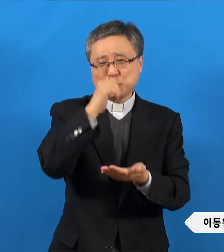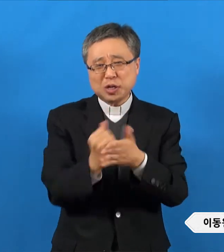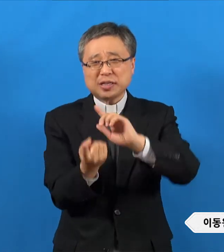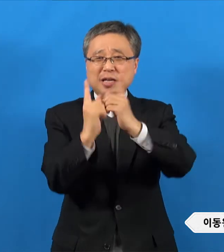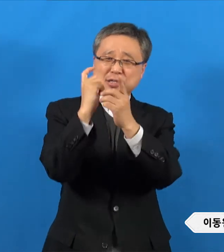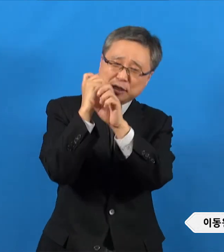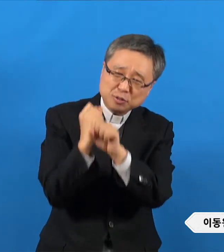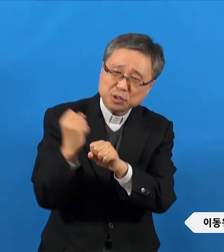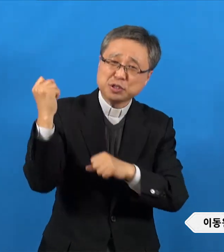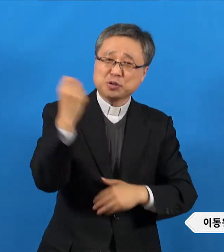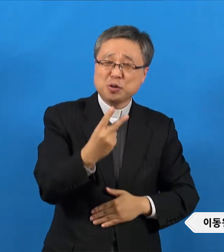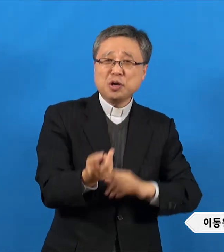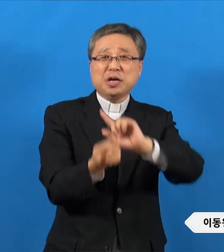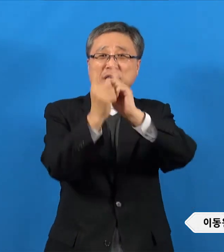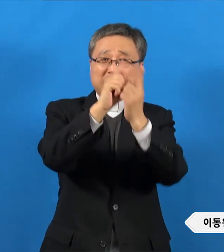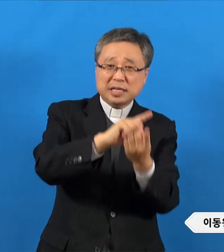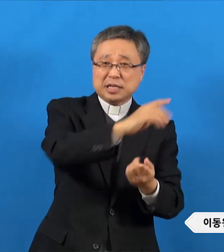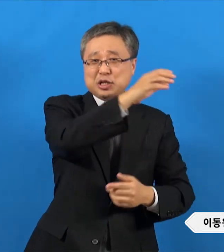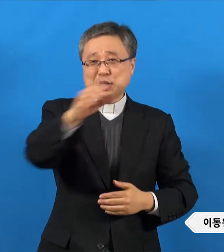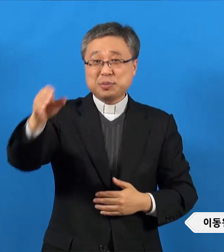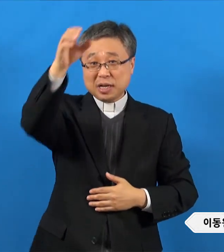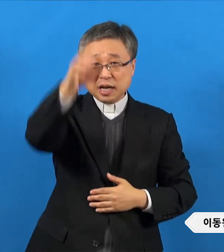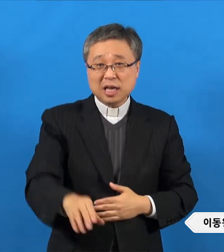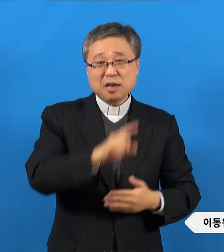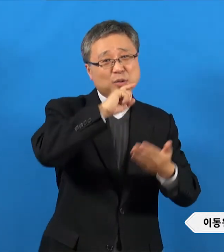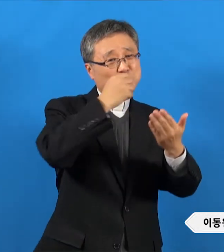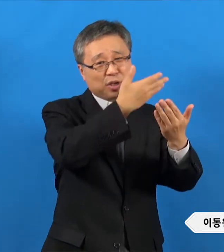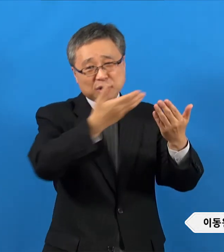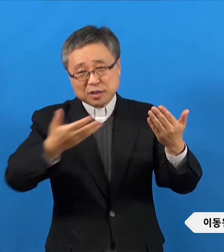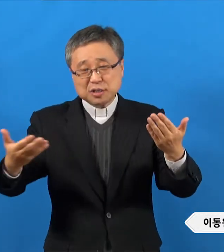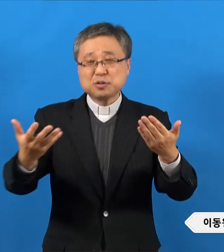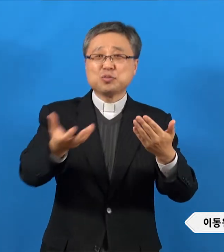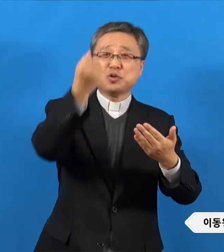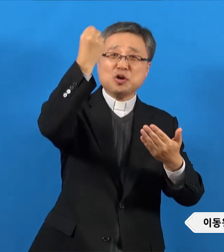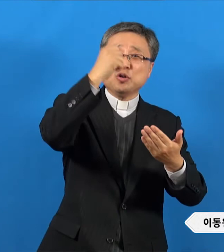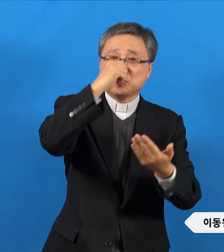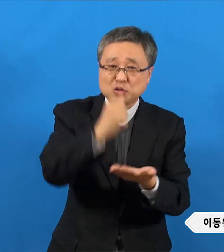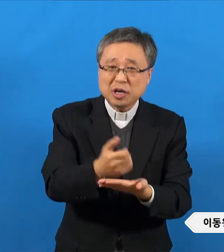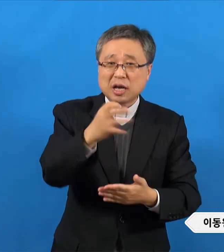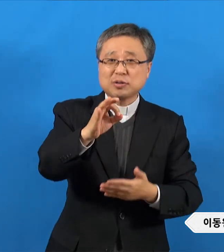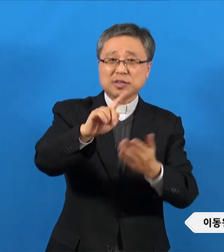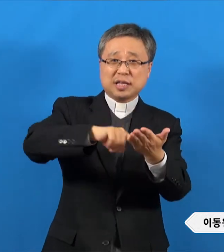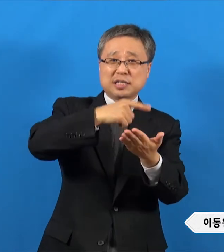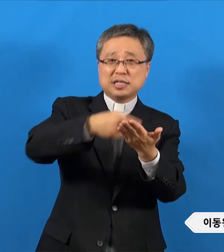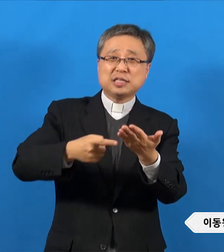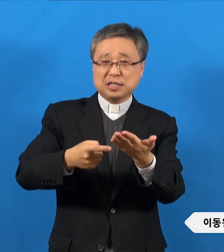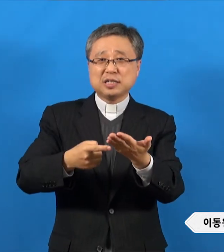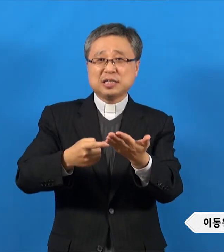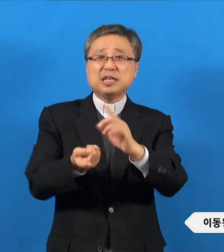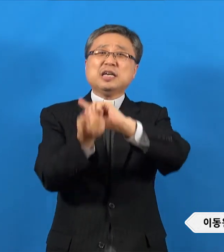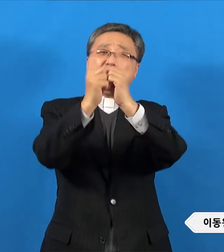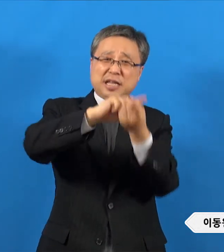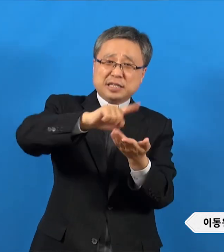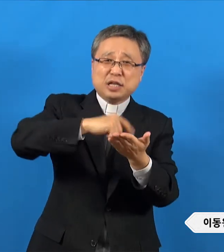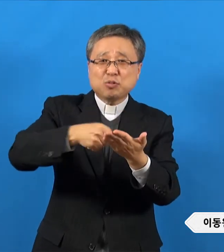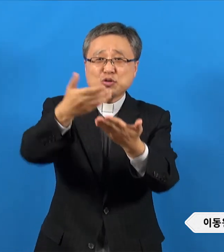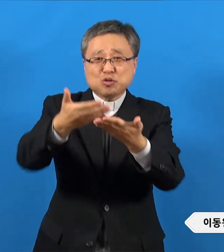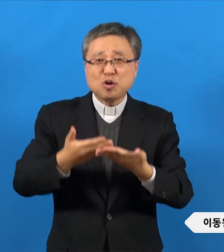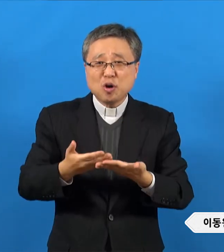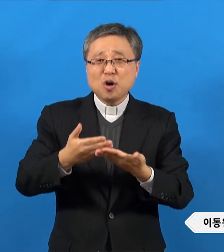짊어지고 대신 그가 십자가에 피 흘리심으로 죄값을 그분이 대신 지불해 주셨다고, 그리고 우리를 변호해 주시고